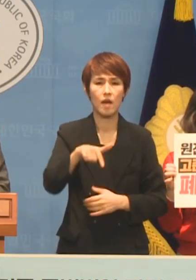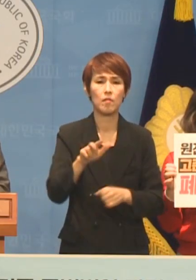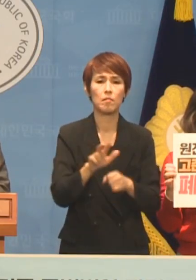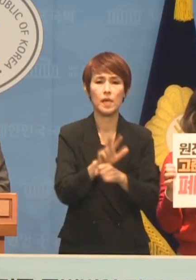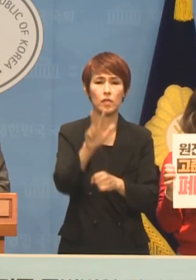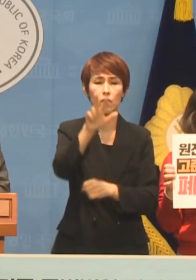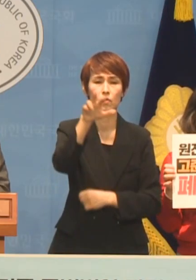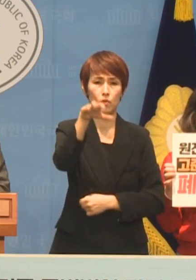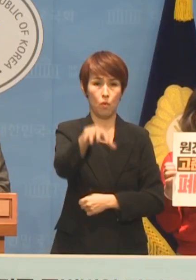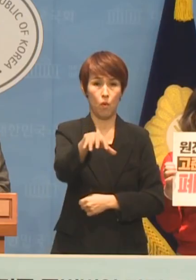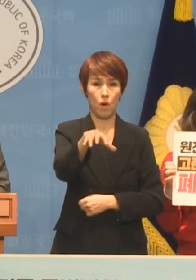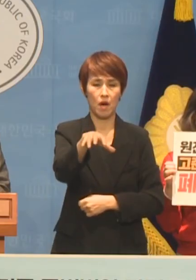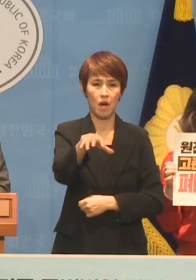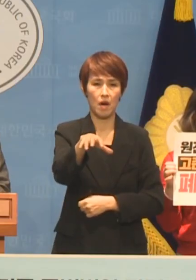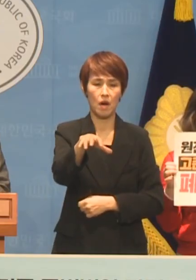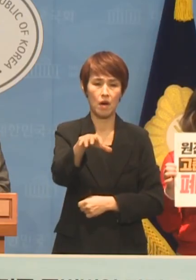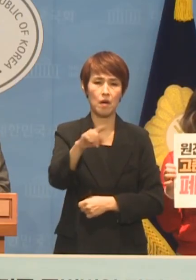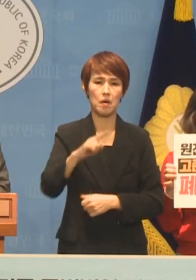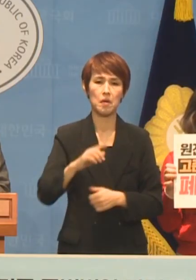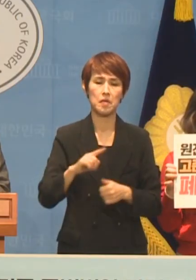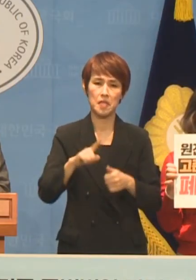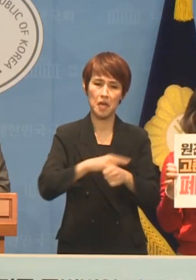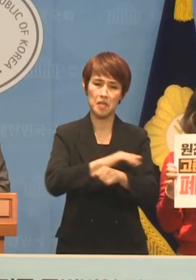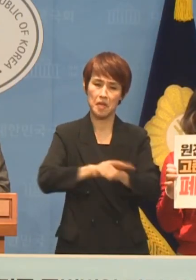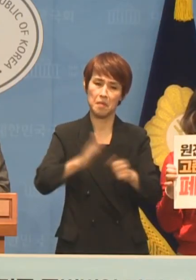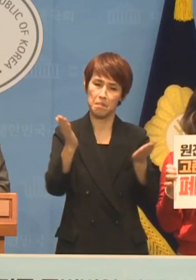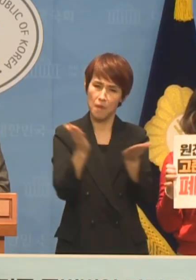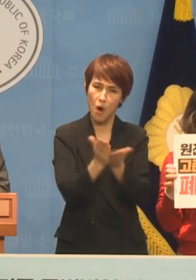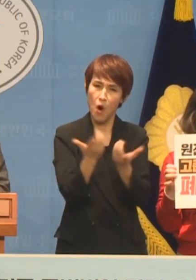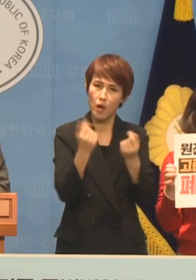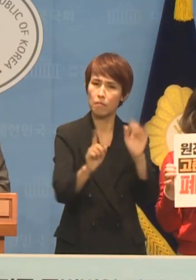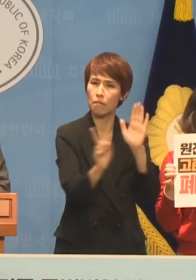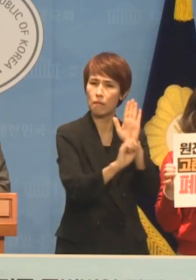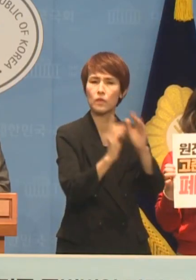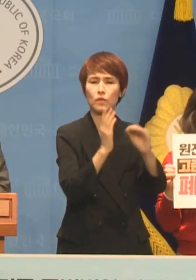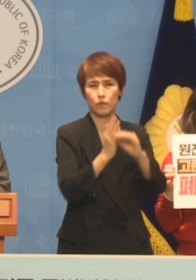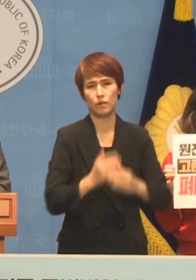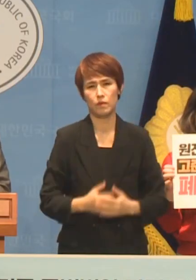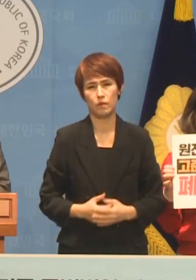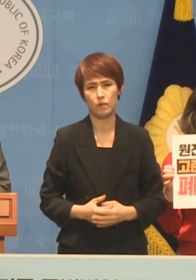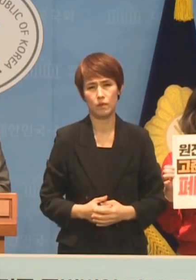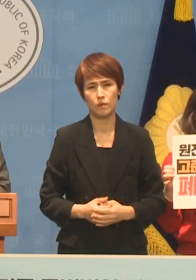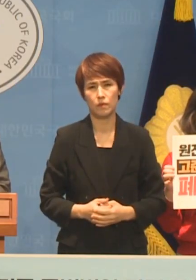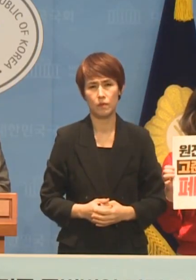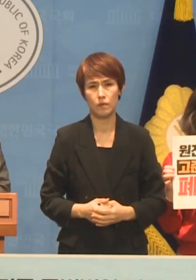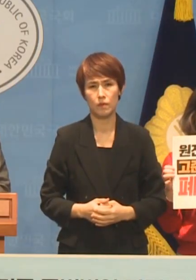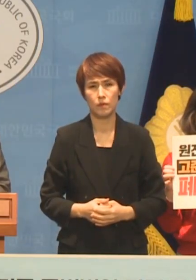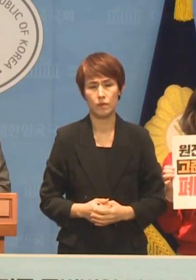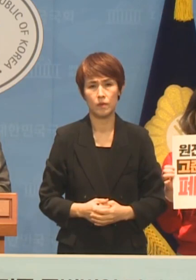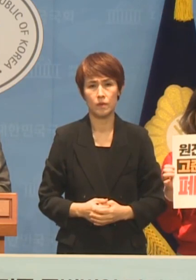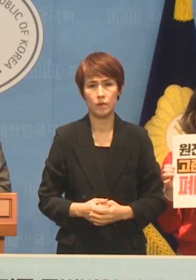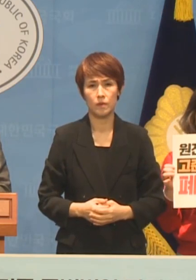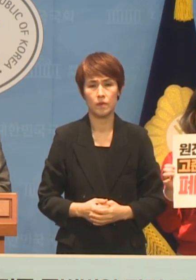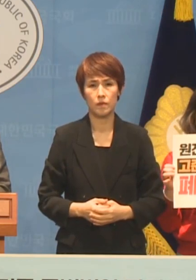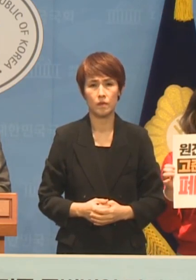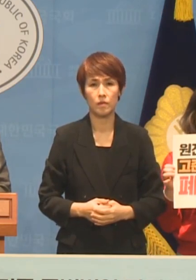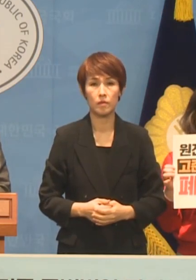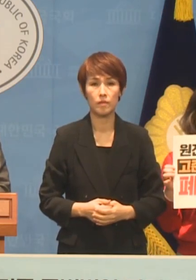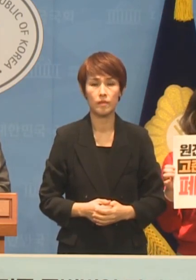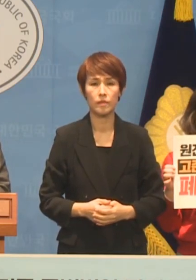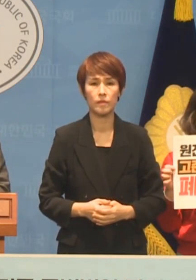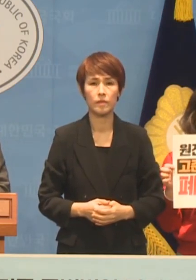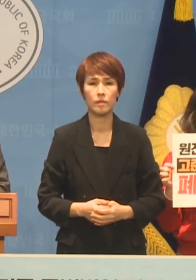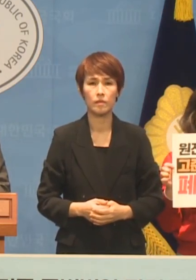핵발전소가 마치 친환경 에너지원인 것처럼 호도되고 있고, 또 그런 과정 속에서 민주적인